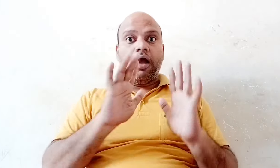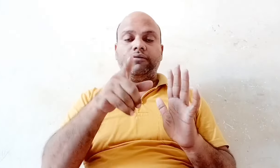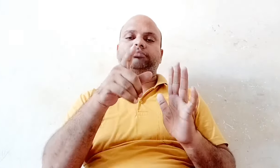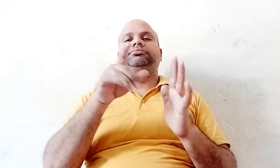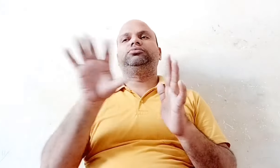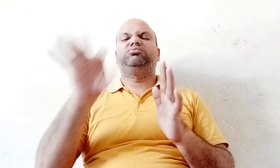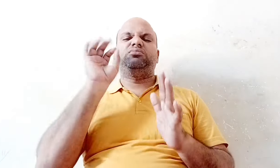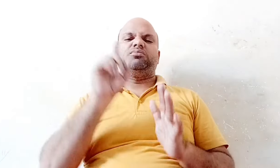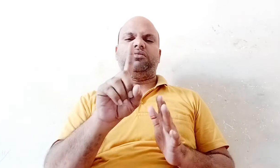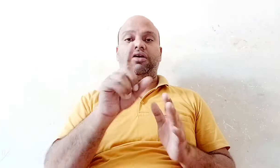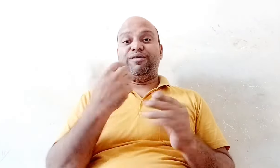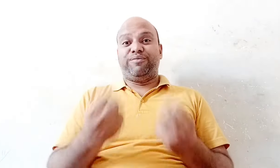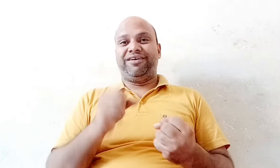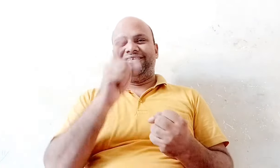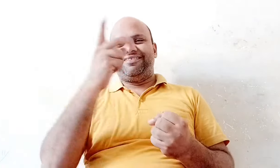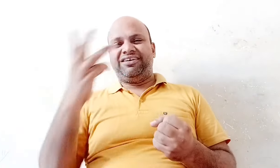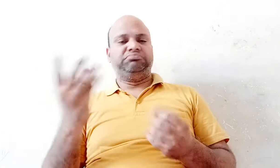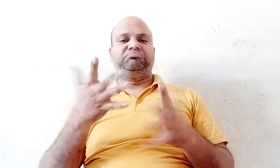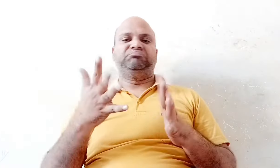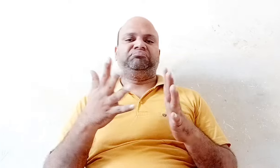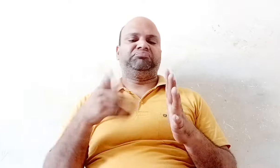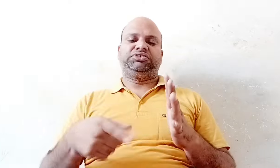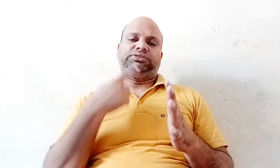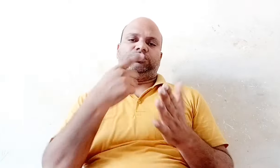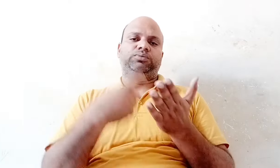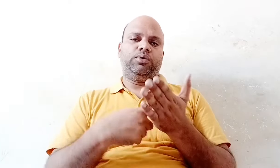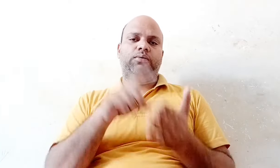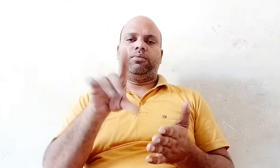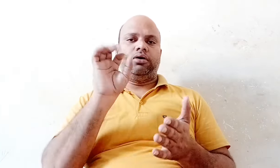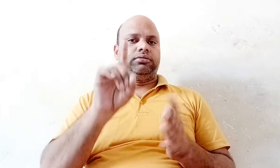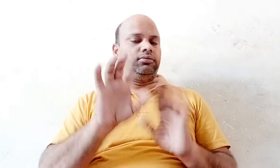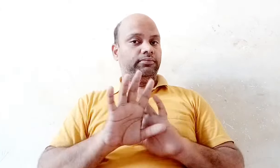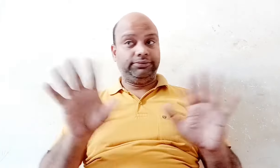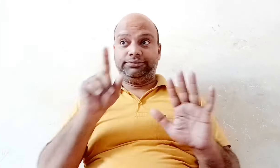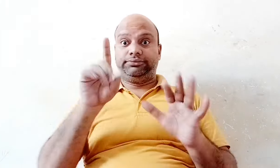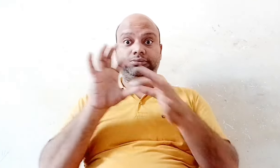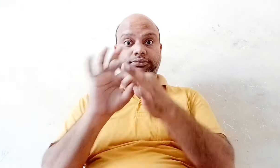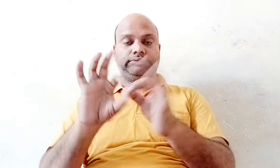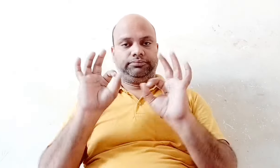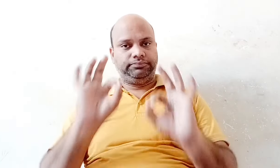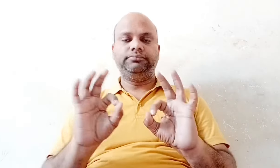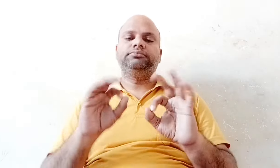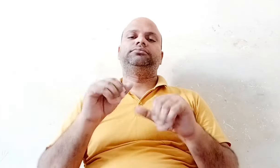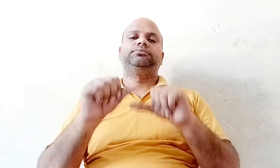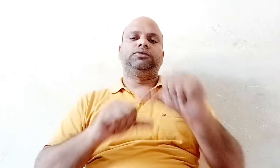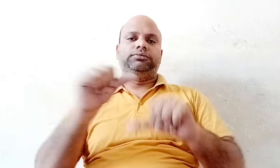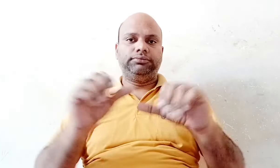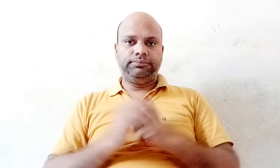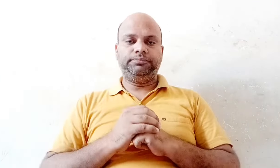Mem Usekvara One Time Registration, OTR, Mem Daja Ki Gai Sikanin Pradasaita Rahagi Evam Usamem Sansodana Nahim